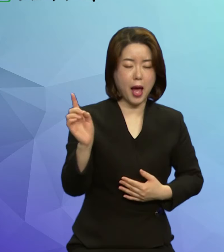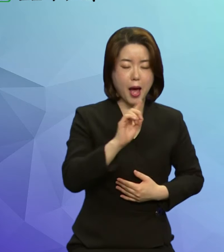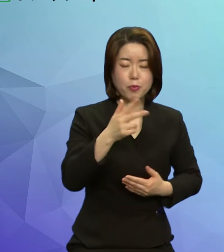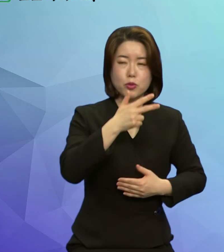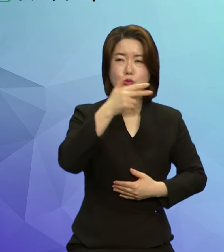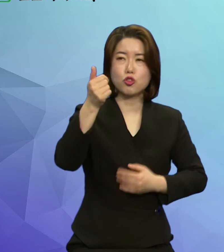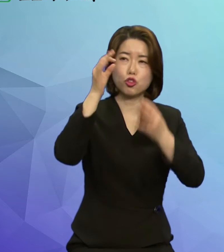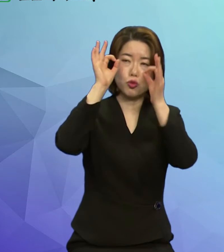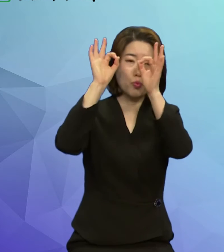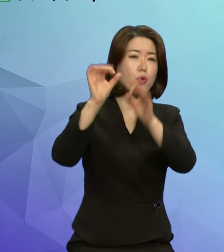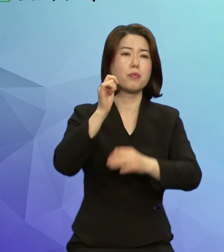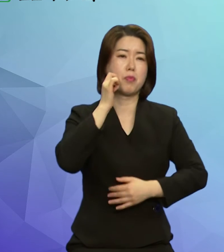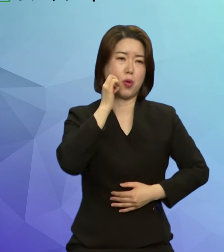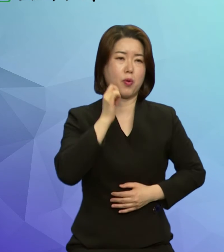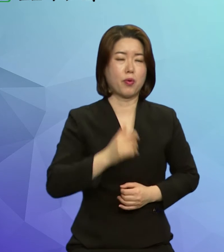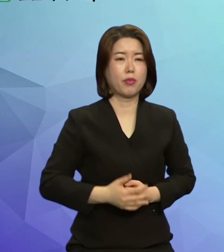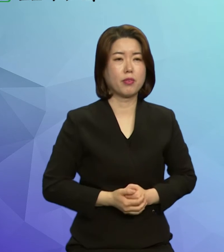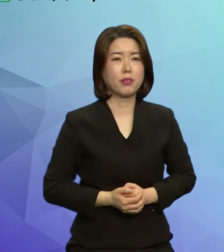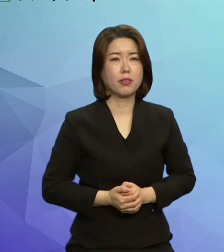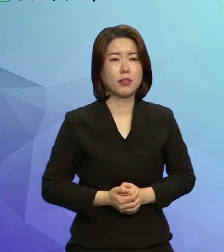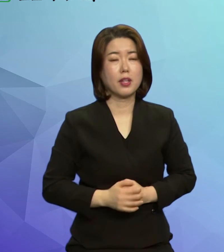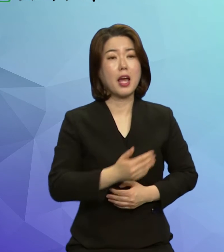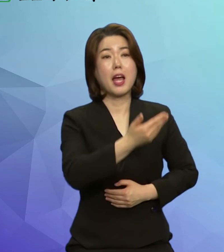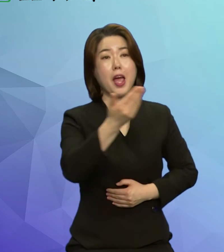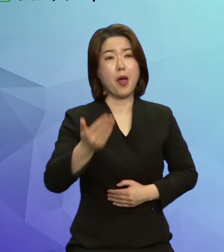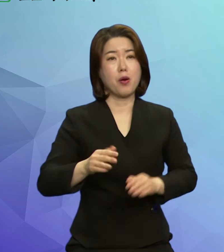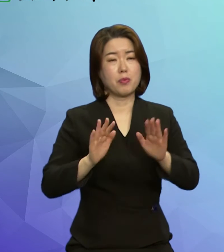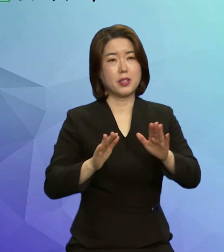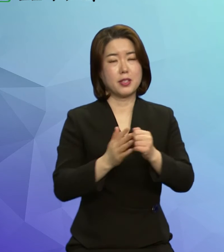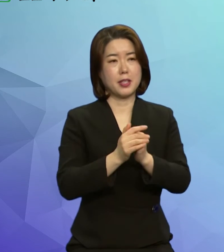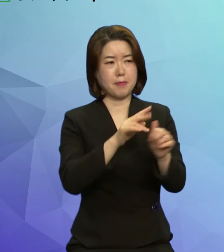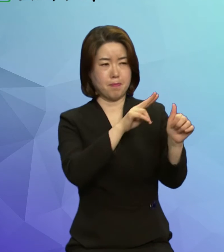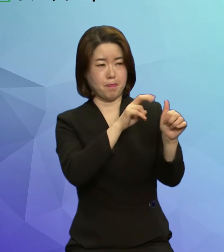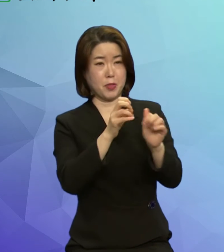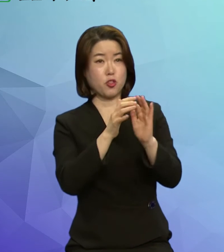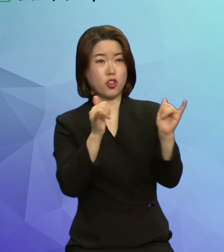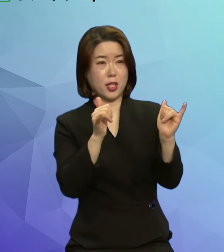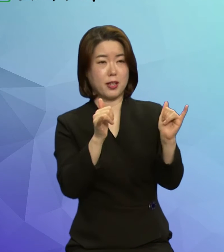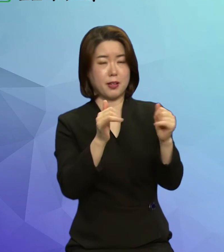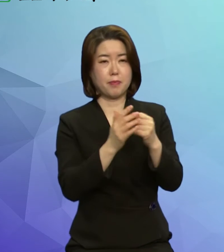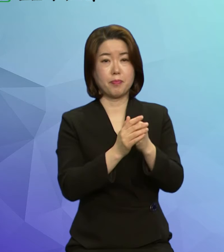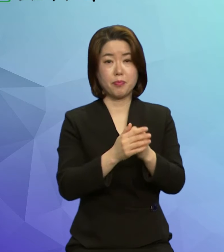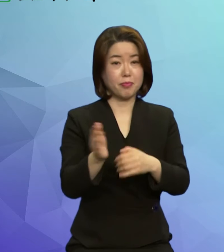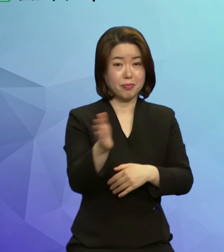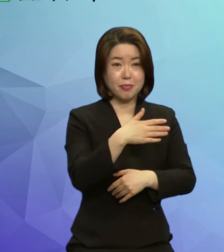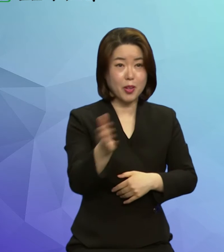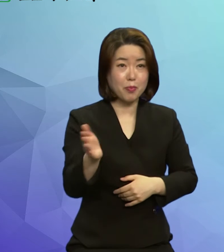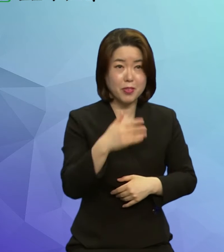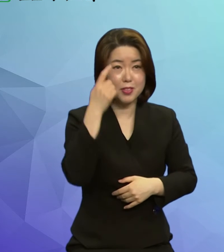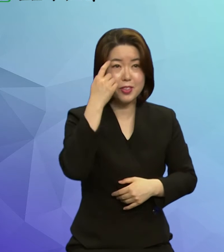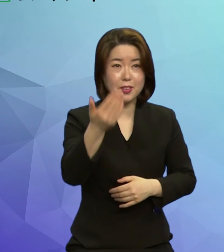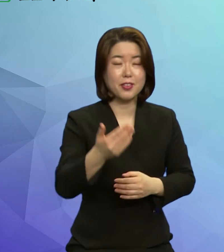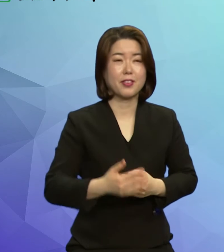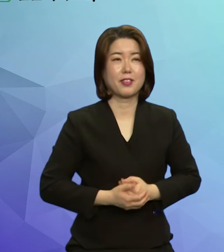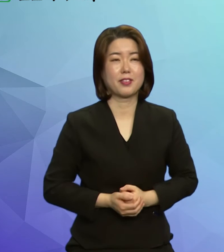주를 보지 못하리라. 여러분, 이제 미운 사람 없어졌죠?